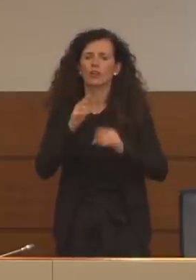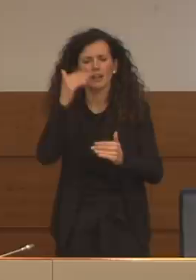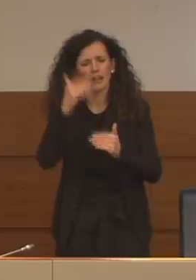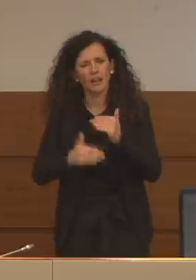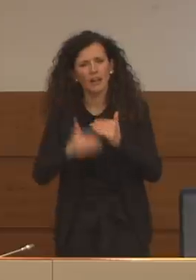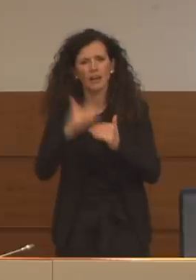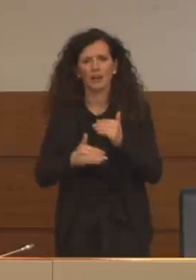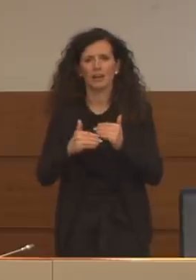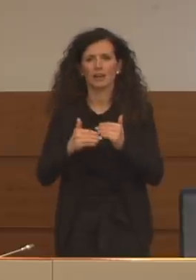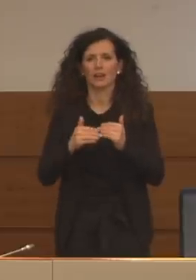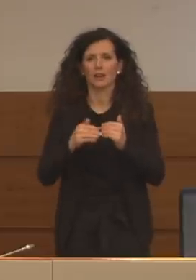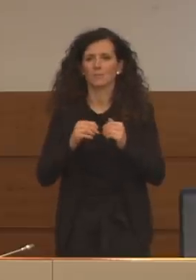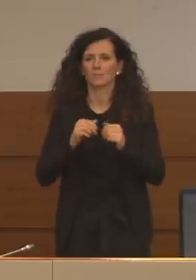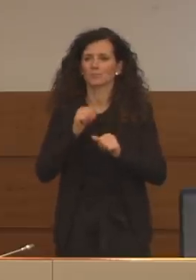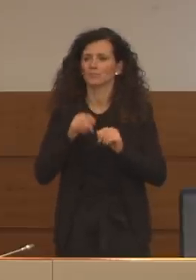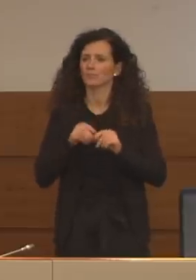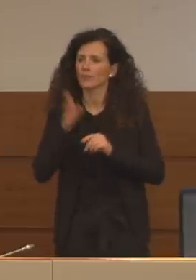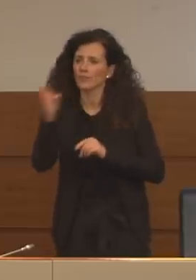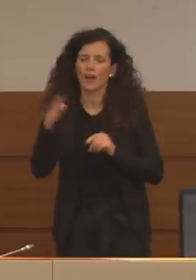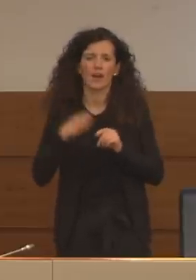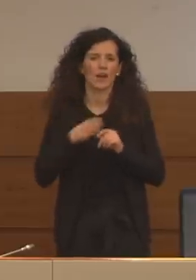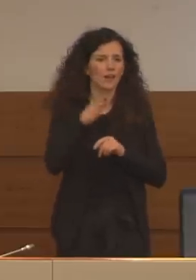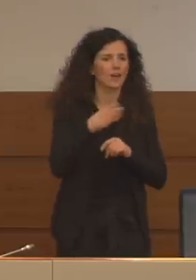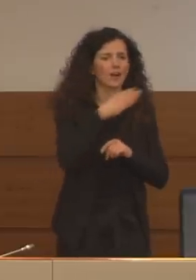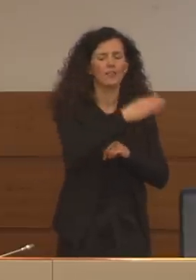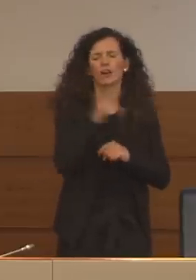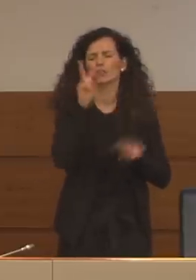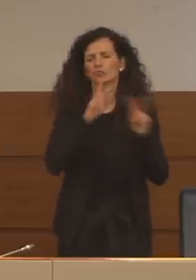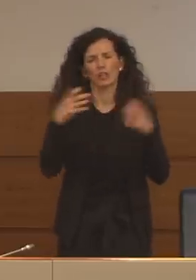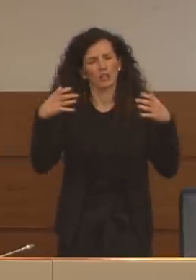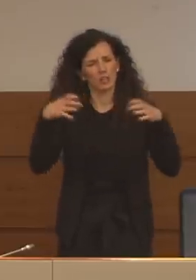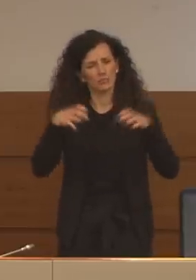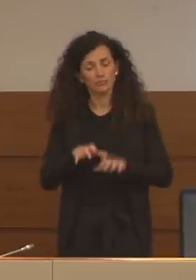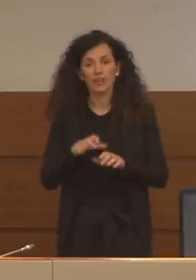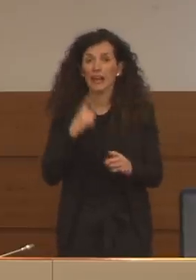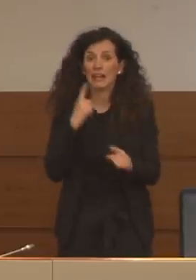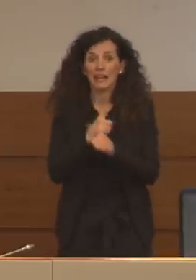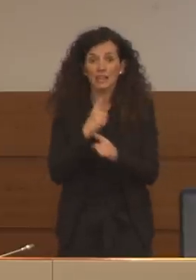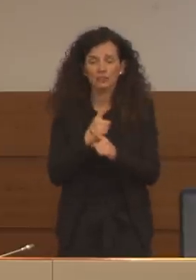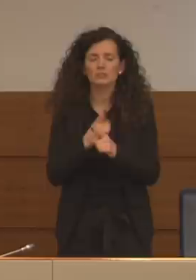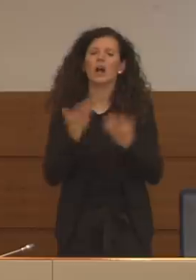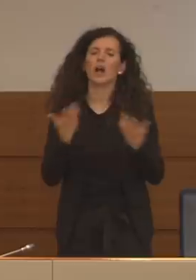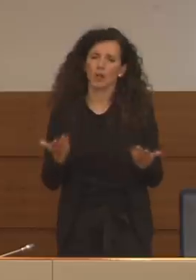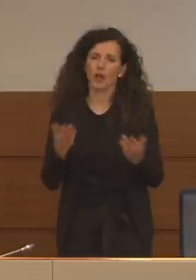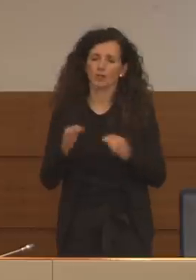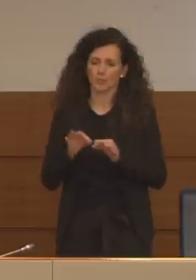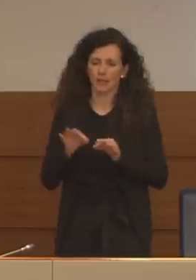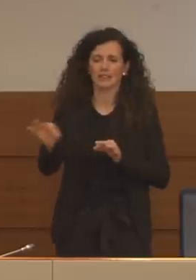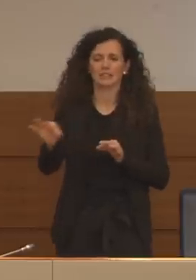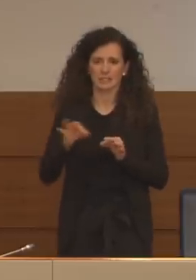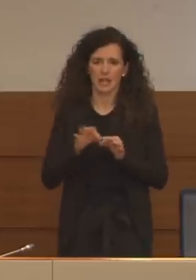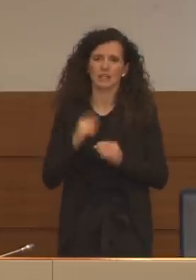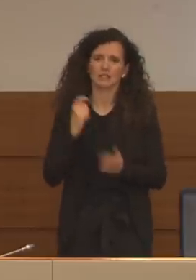gli spostamenti e se proprio necessario mantenere le distanze che sono